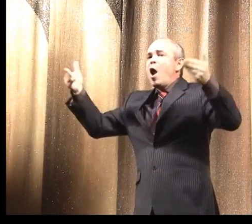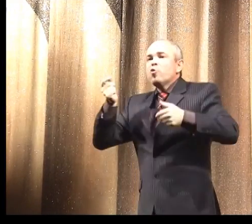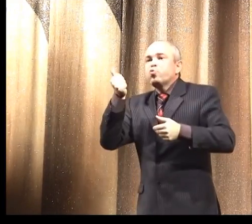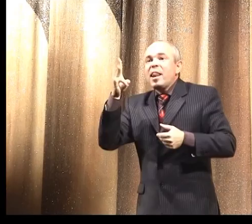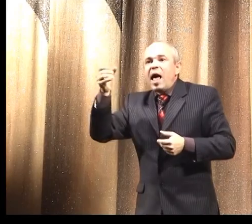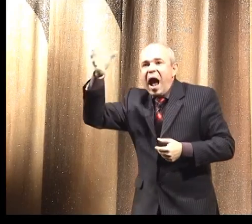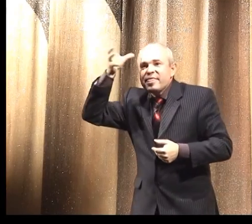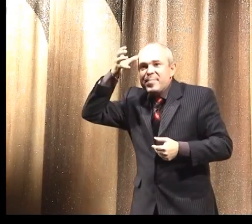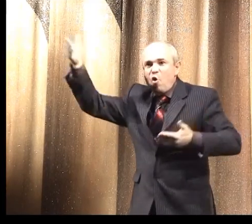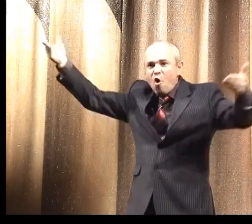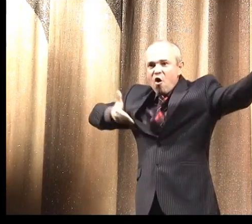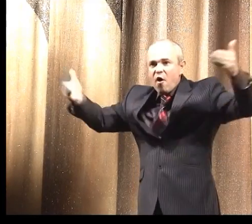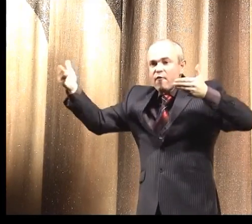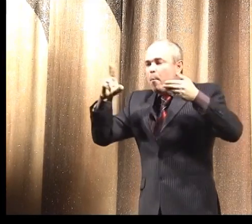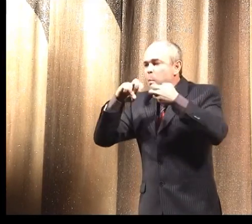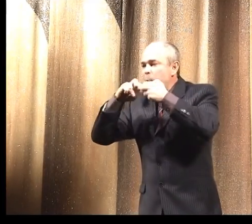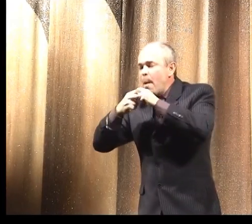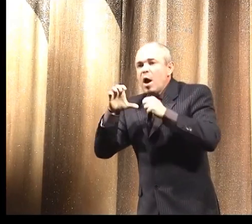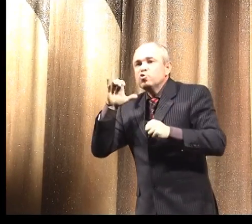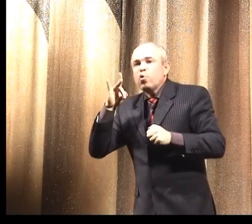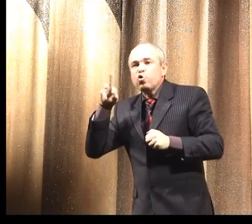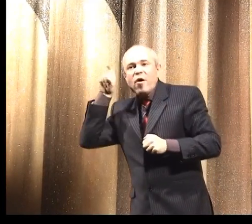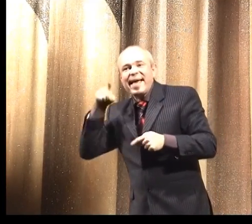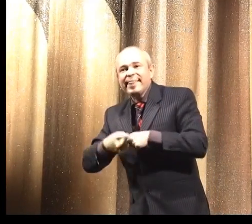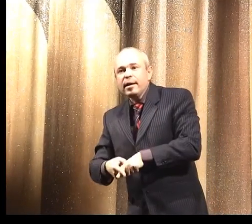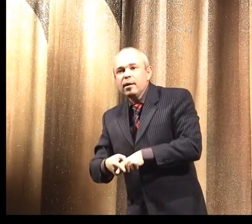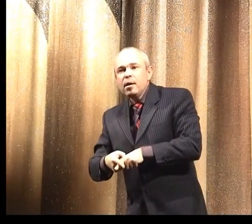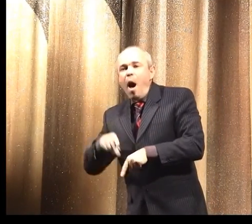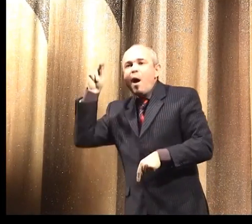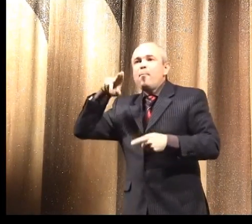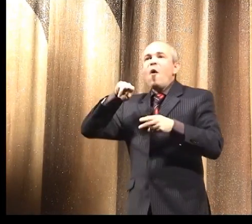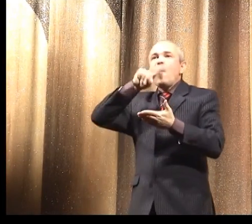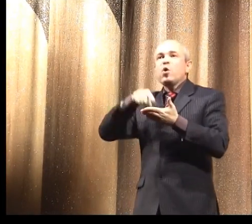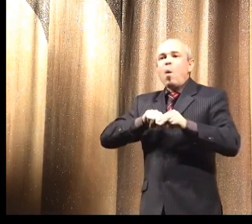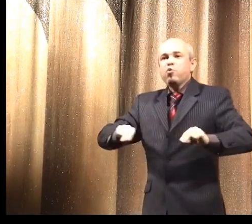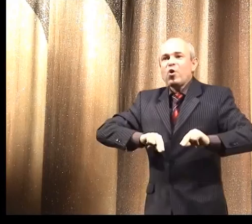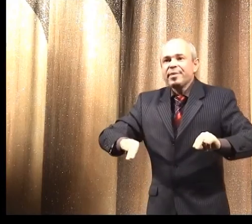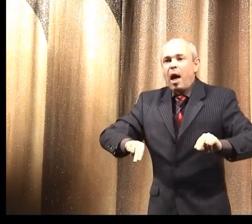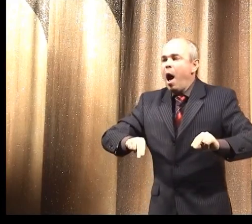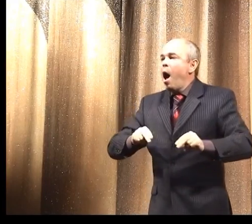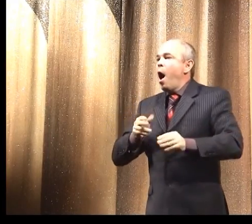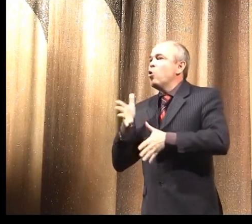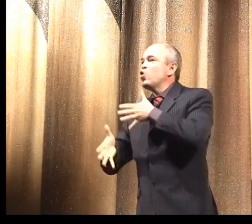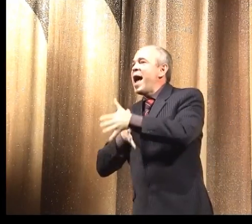столы, приглашал чуть ли не академиков. Проблемы с аппаратами Сурда,